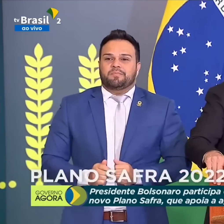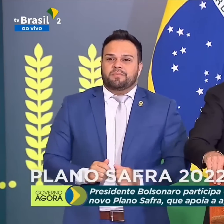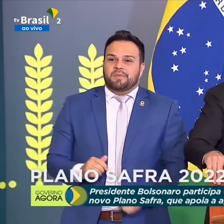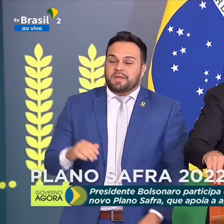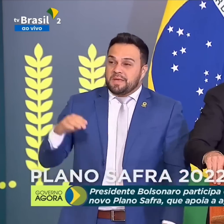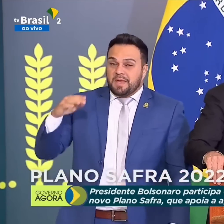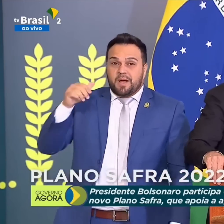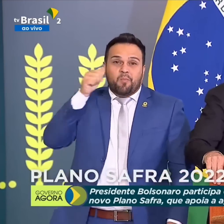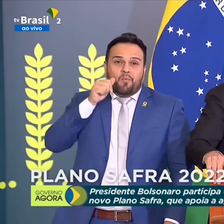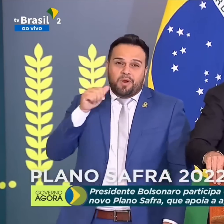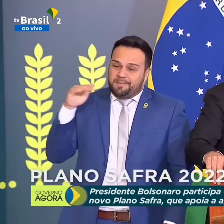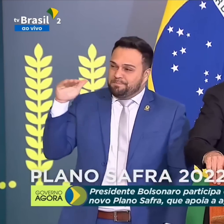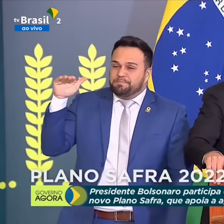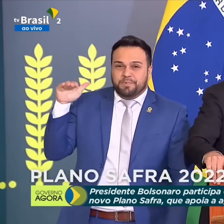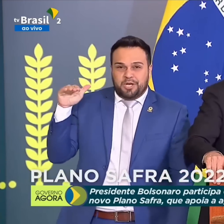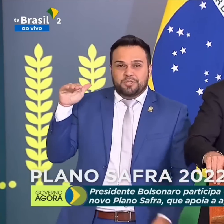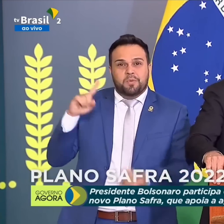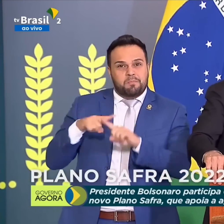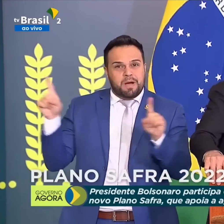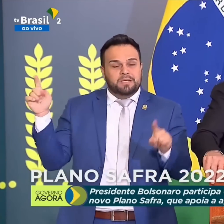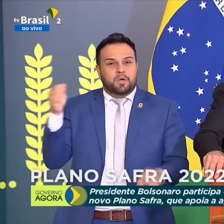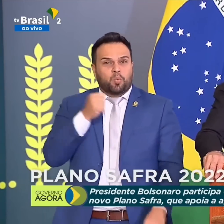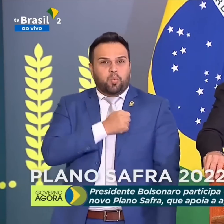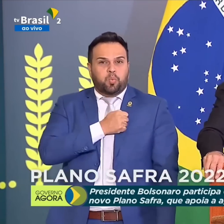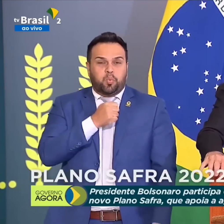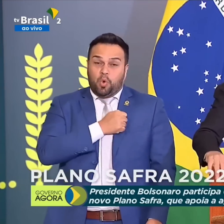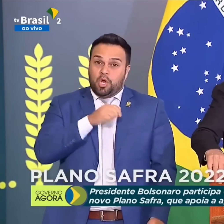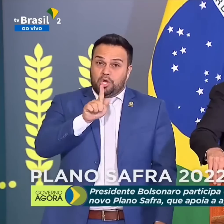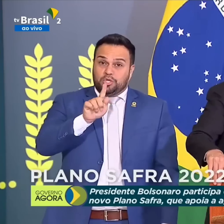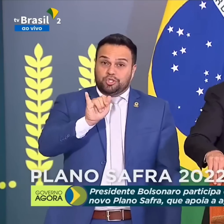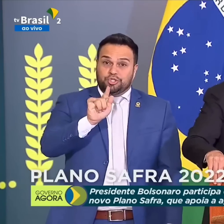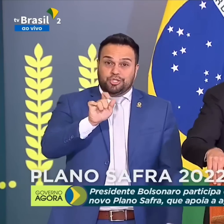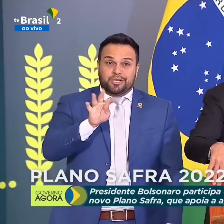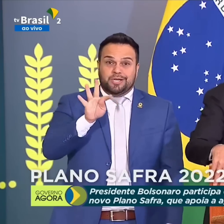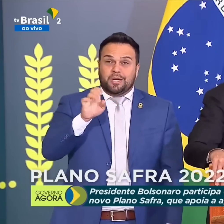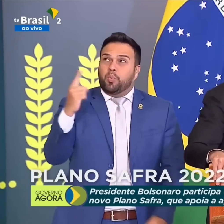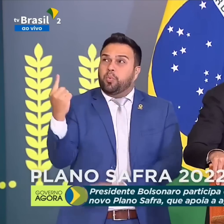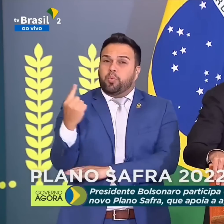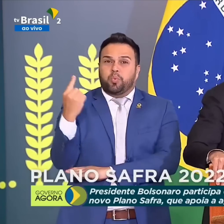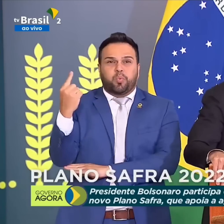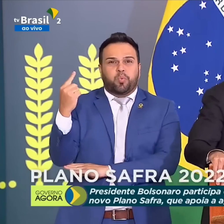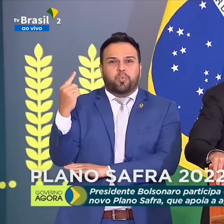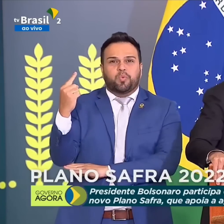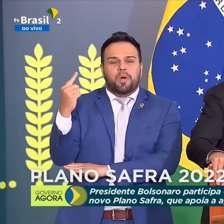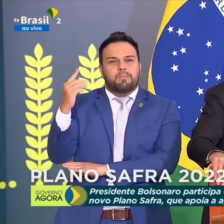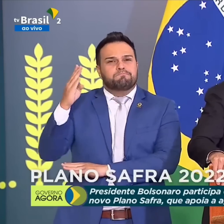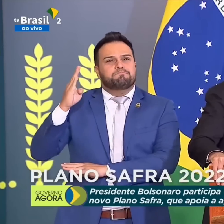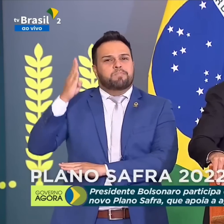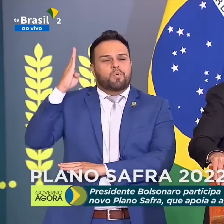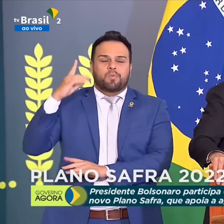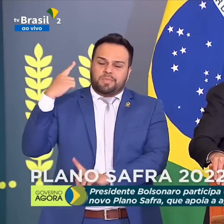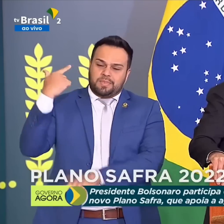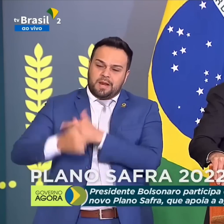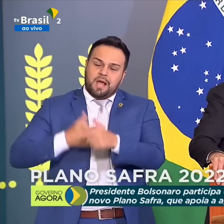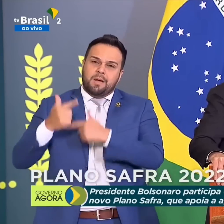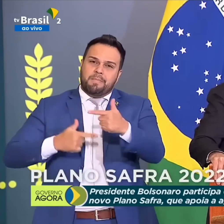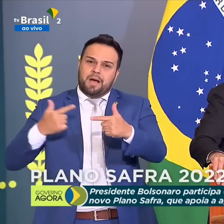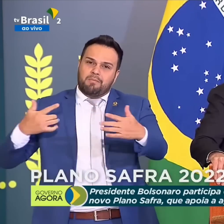Cristina, a gente sabia que ela era gigante, mas não tanto quanto revelou ser ao longo